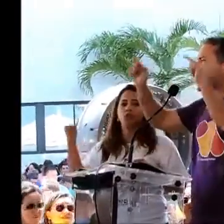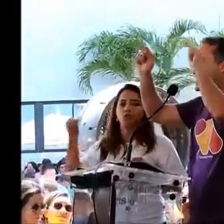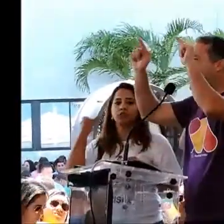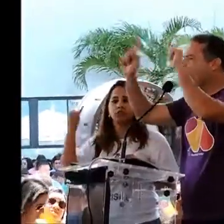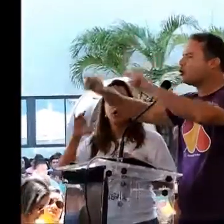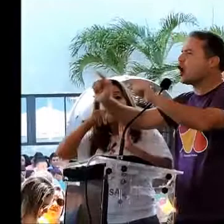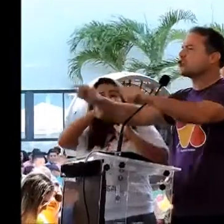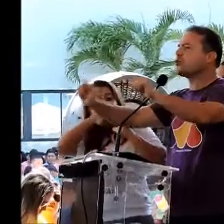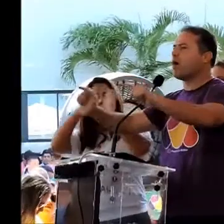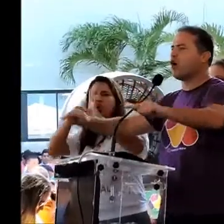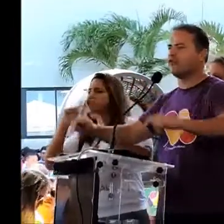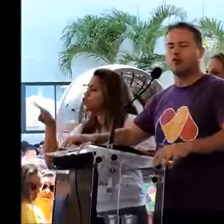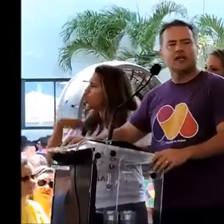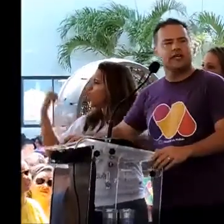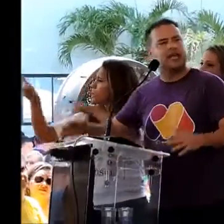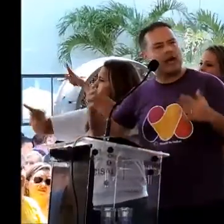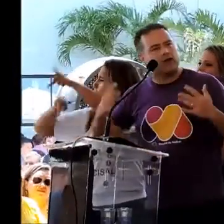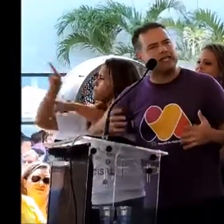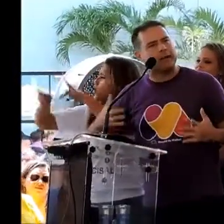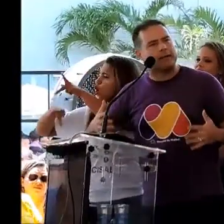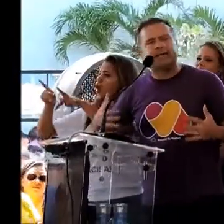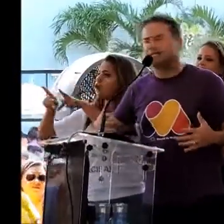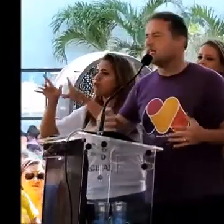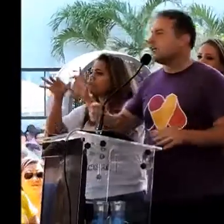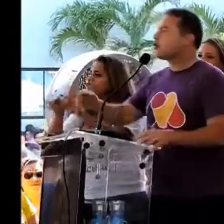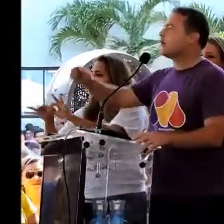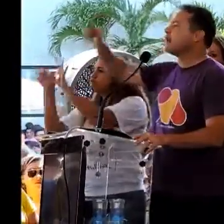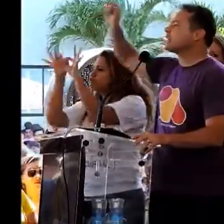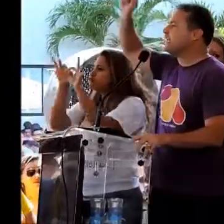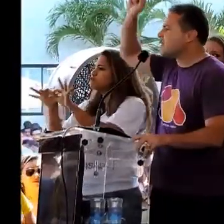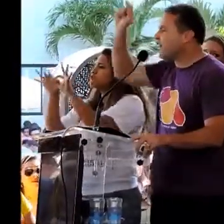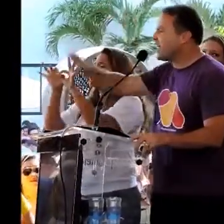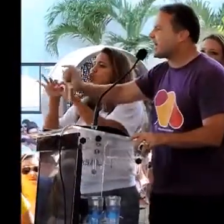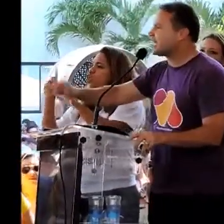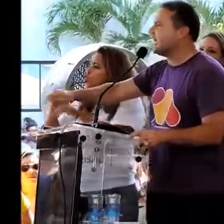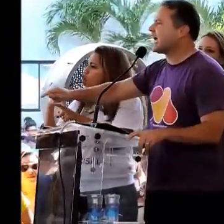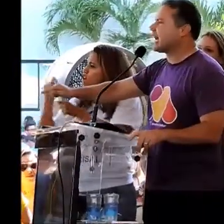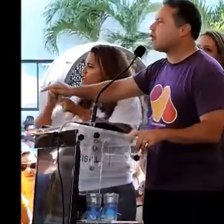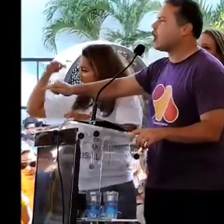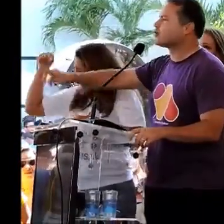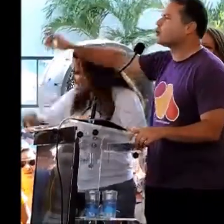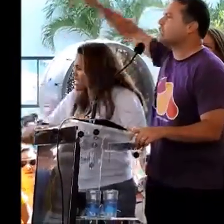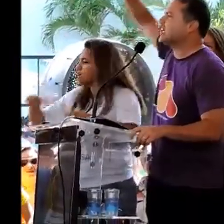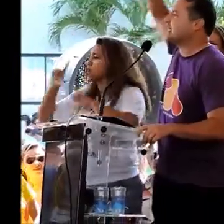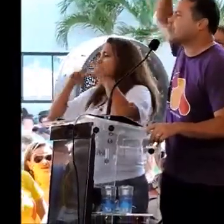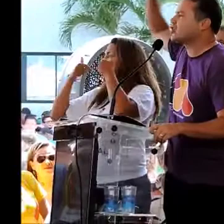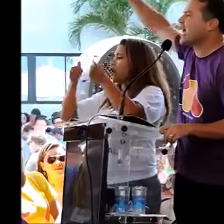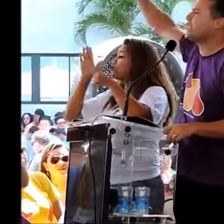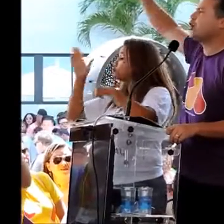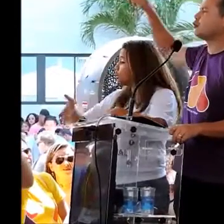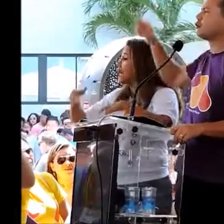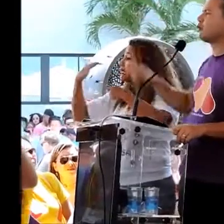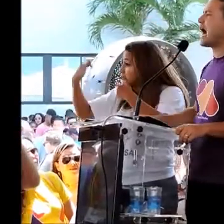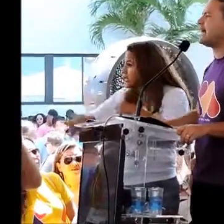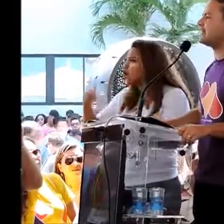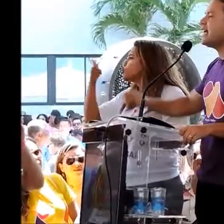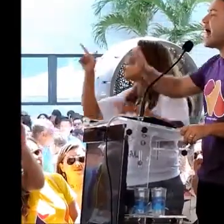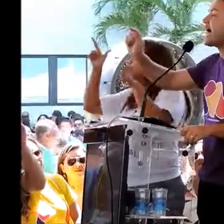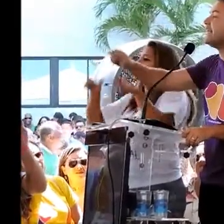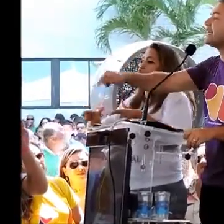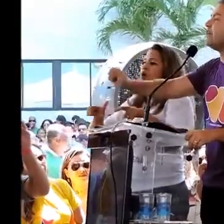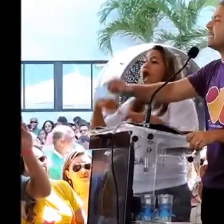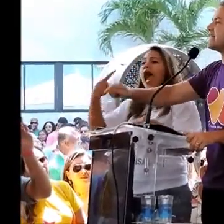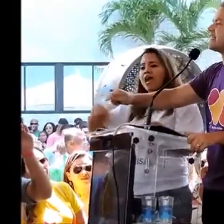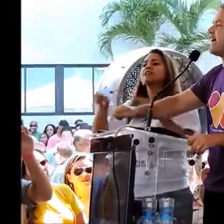para mostrar ao nosso povo que, reunidamente, quando a gente faz aqui em Alagoas o que já deu certo em outros